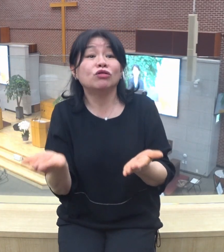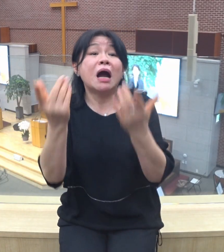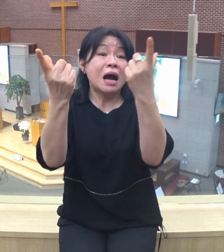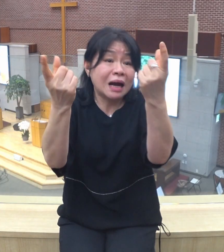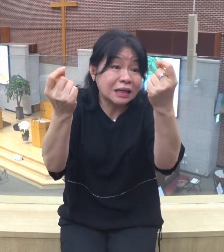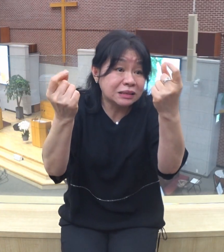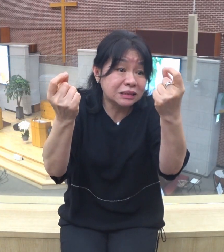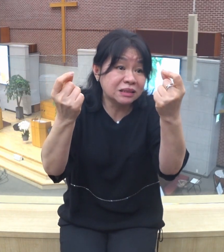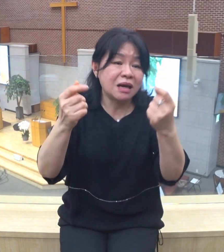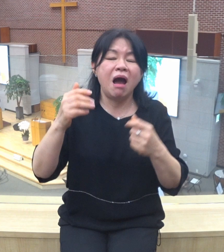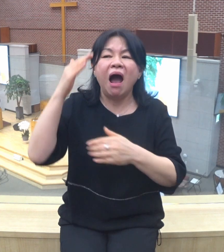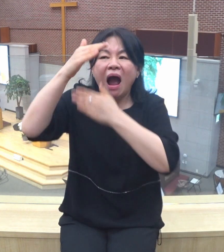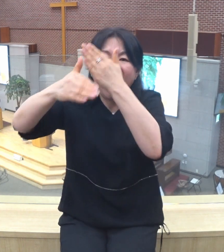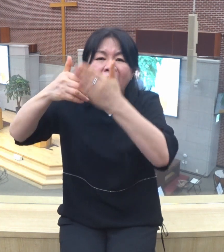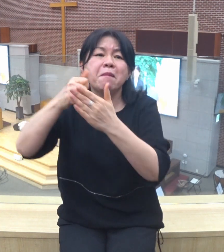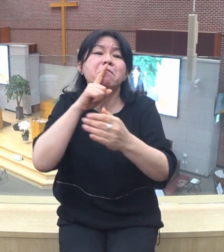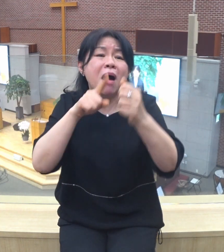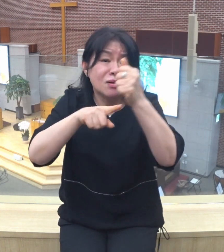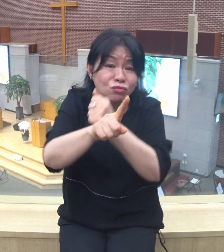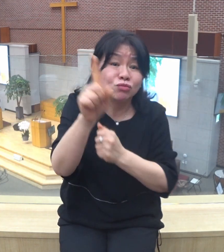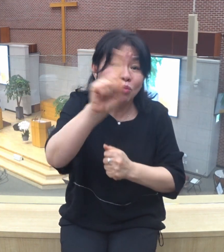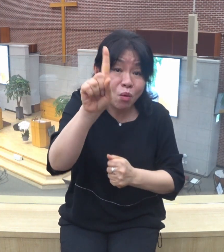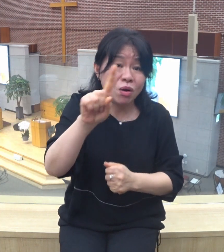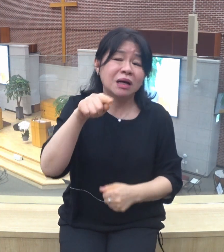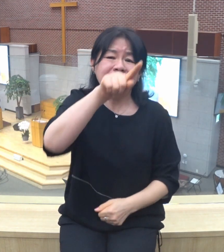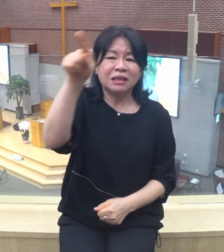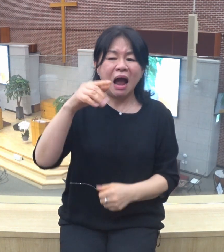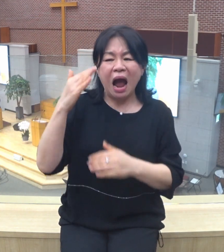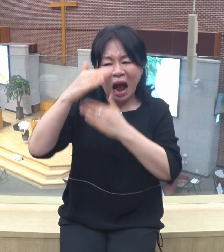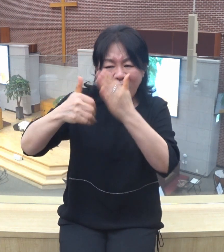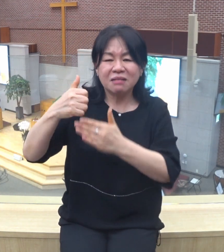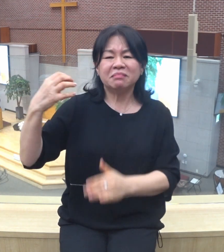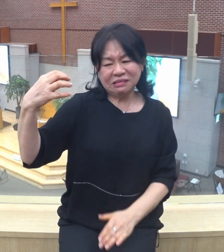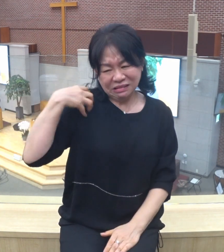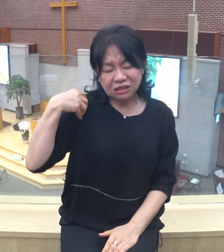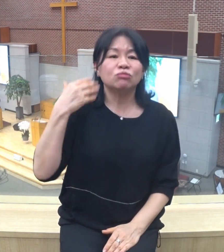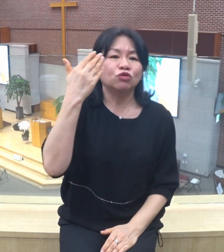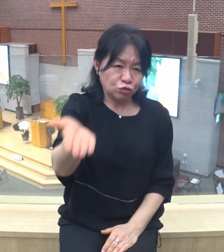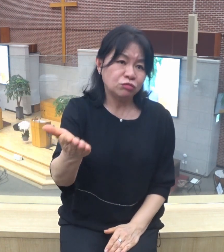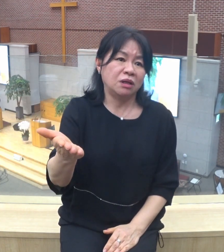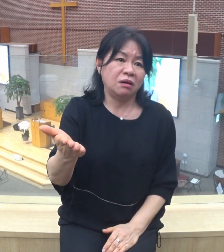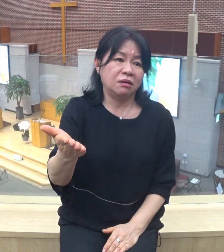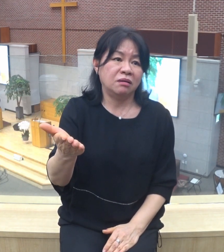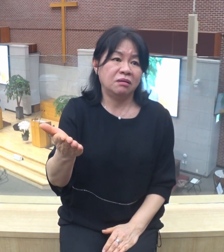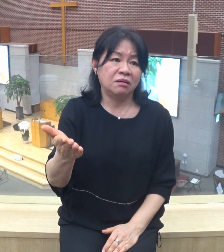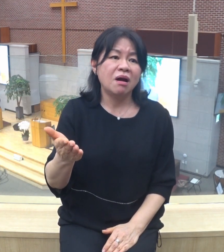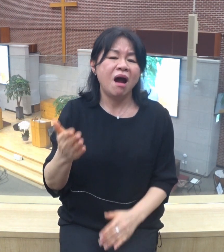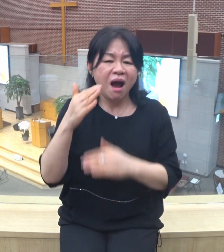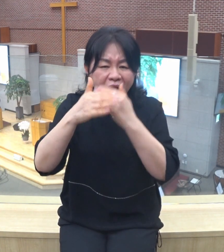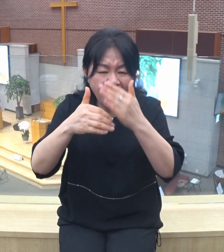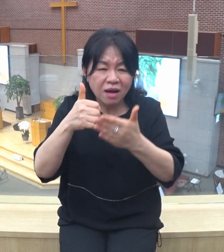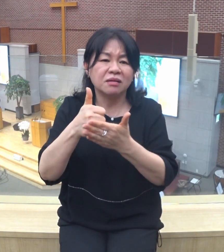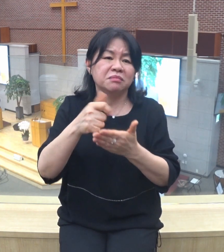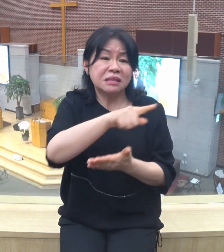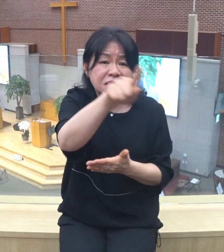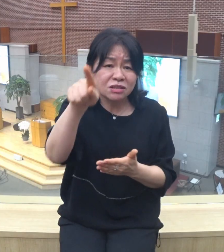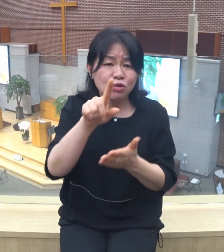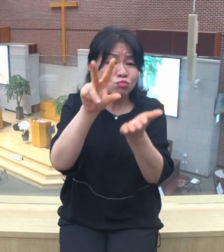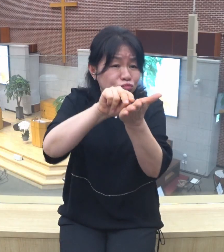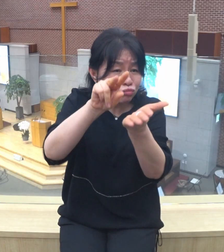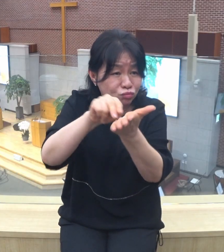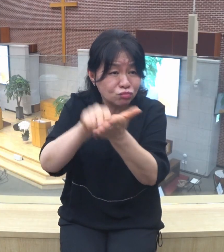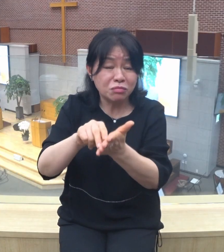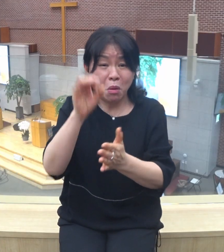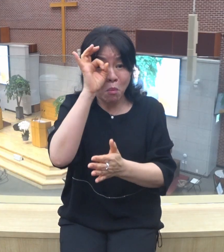책임진다 라고 이렇게 말씀하신 것과 같습니다. 우리를 가장 잘 아시는 하나님께서 우리의 문제를 멀리 떨어져서